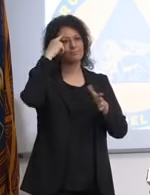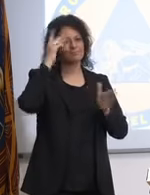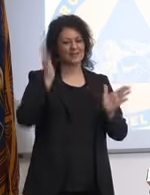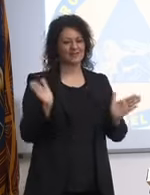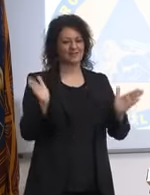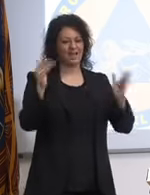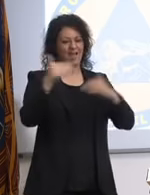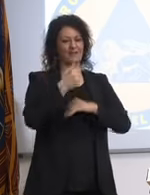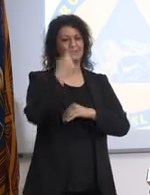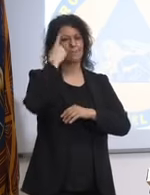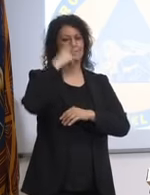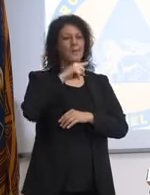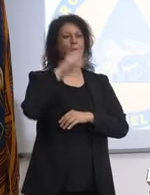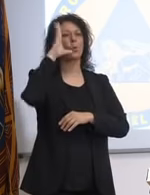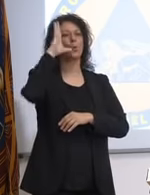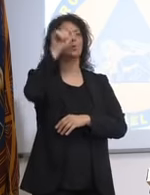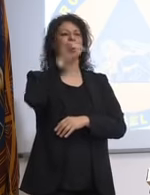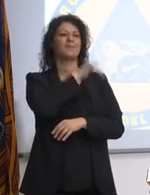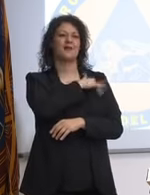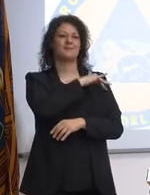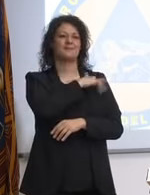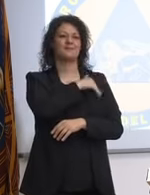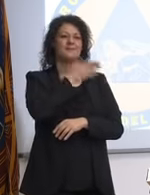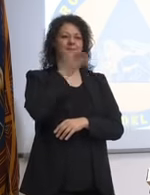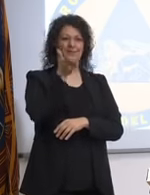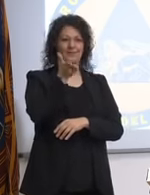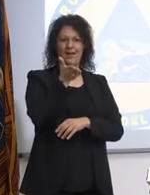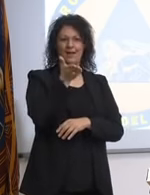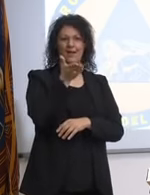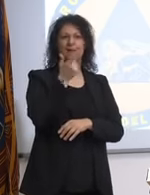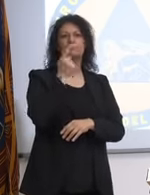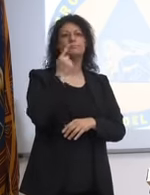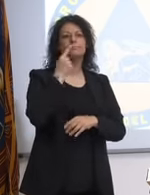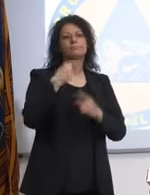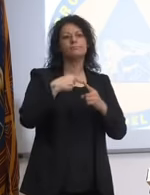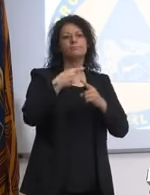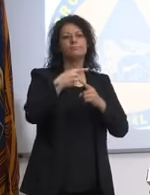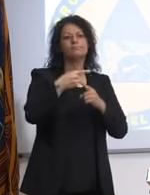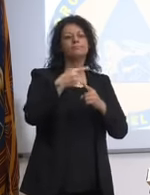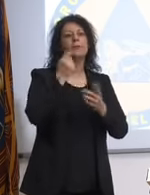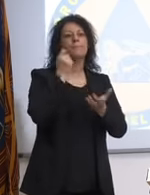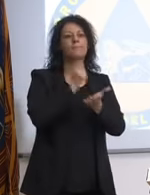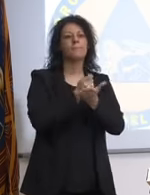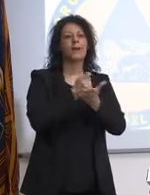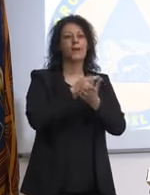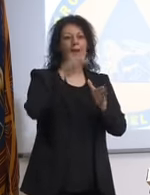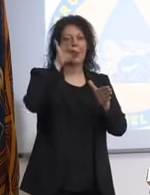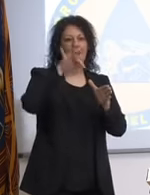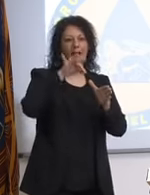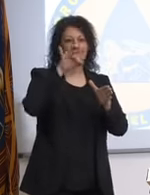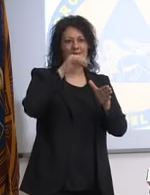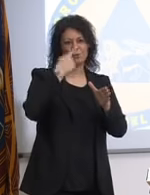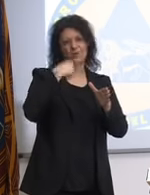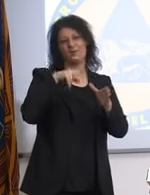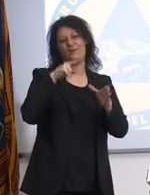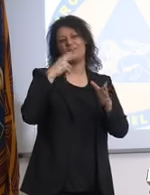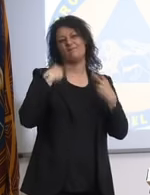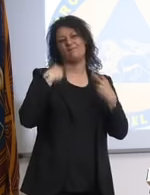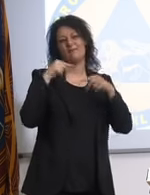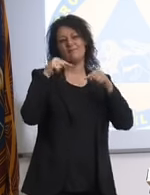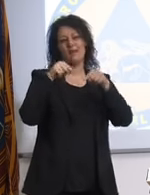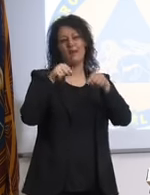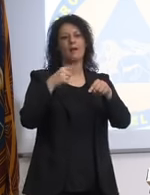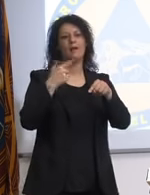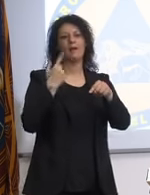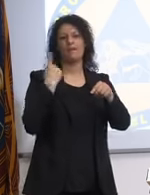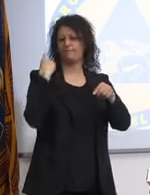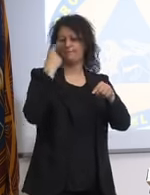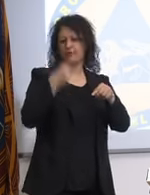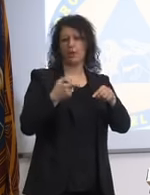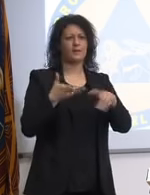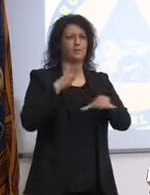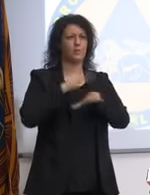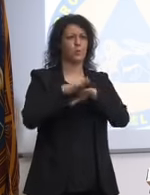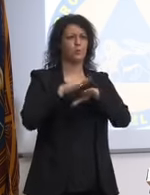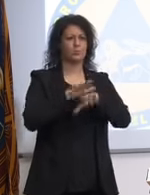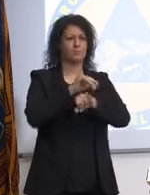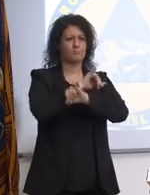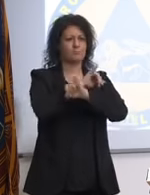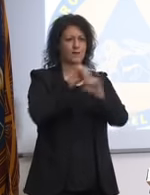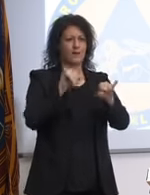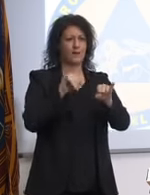universitario o privato per andarsi poi a vivere come studenti, che poi non hanno mai utilizzato,